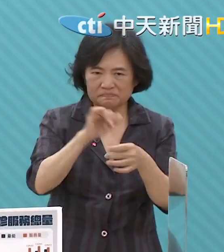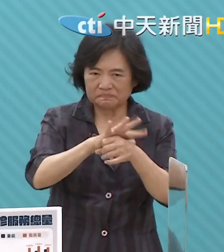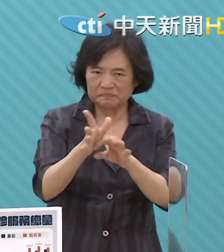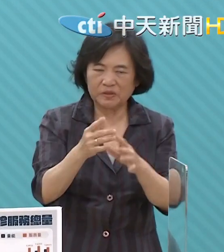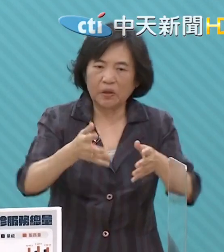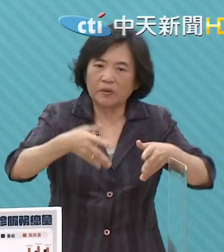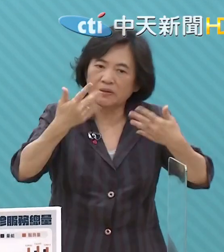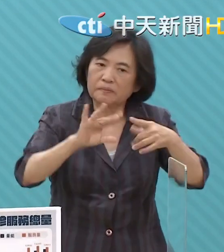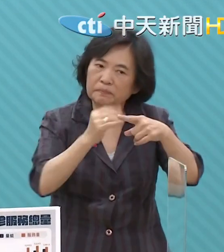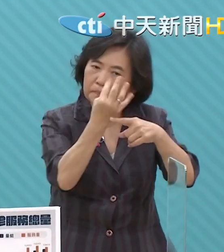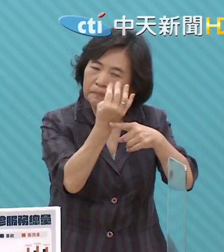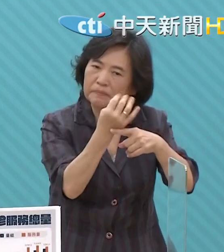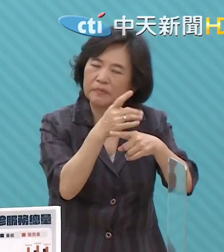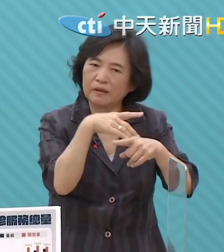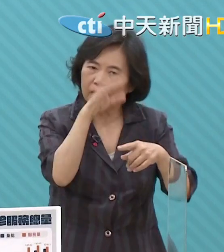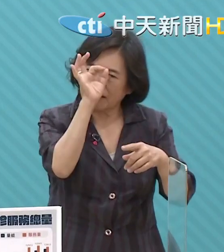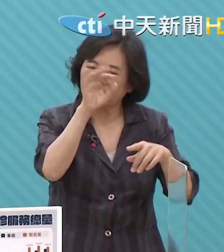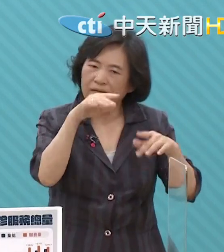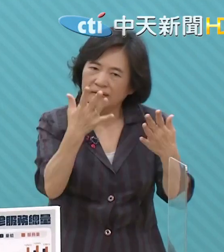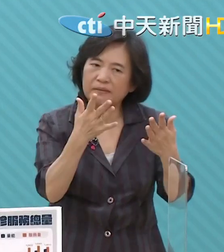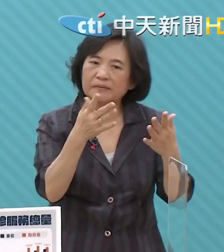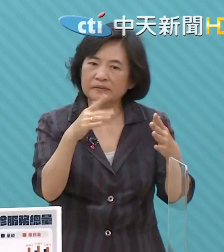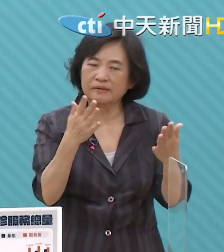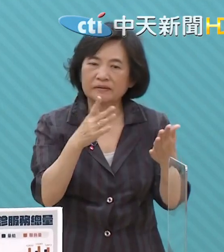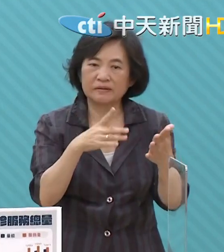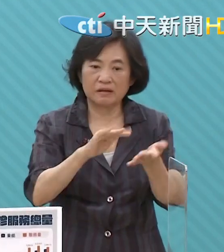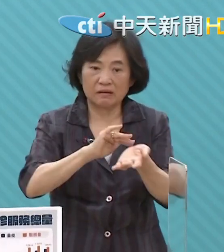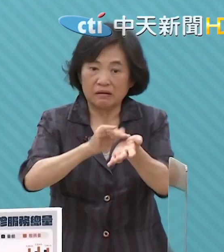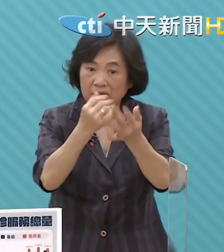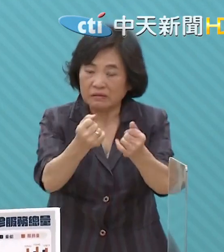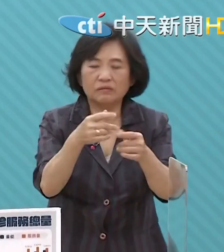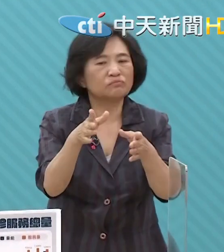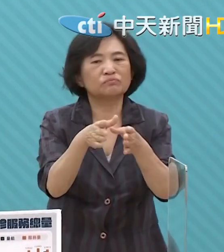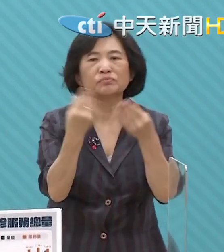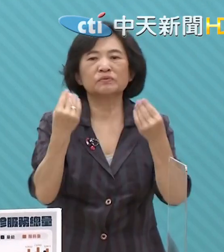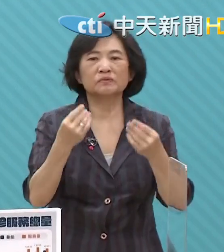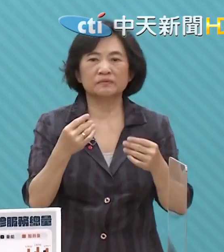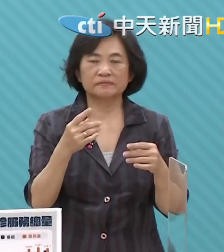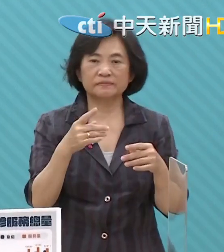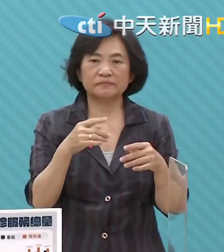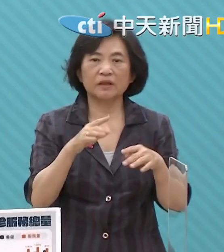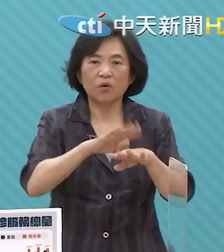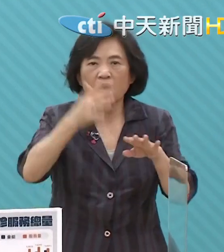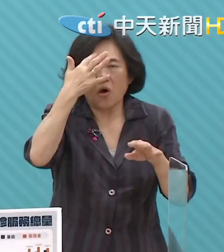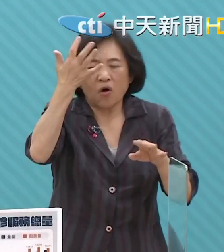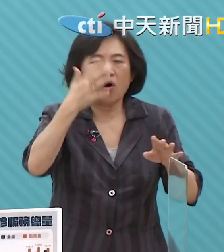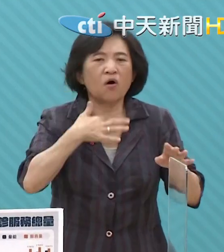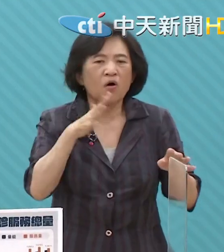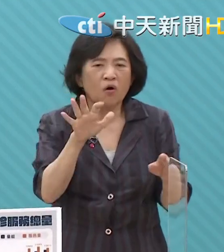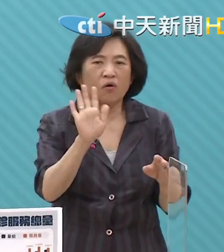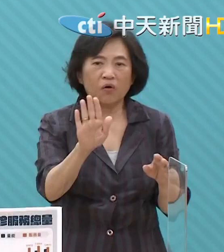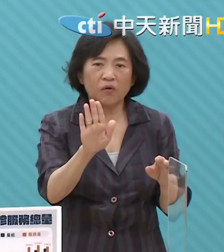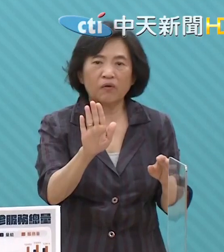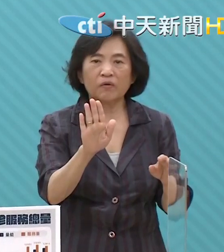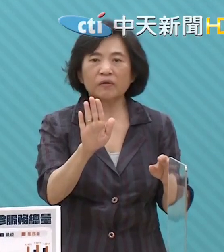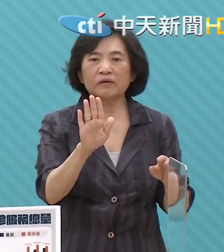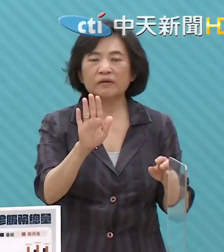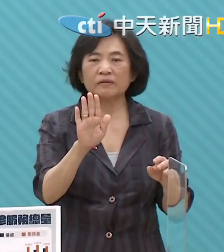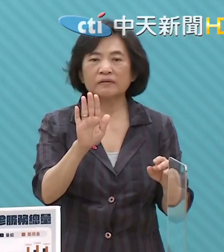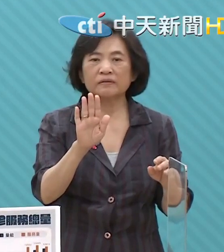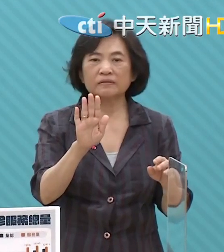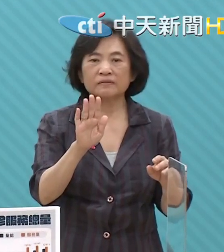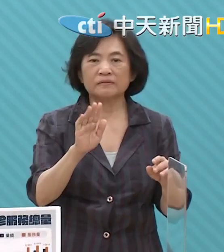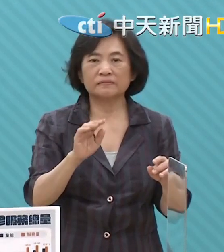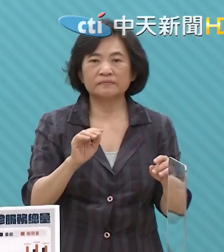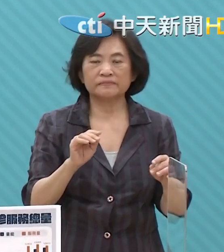症的百分比很高，你知道吗？所以大部分的病人并不需要住院，他还是会发烧、喉咙痛的。但是我们只要有一